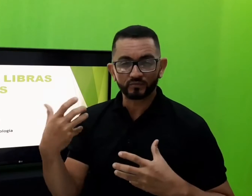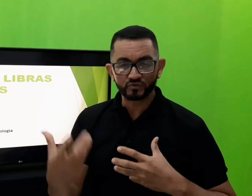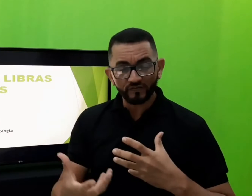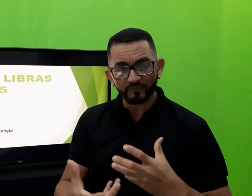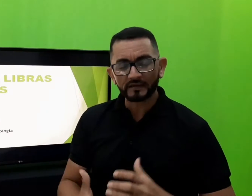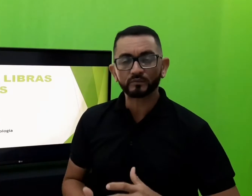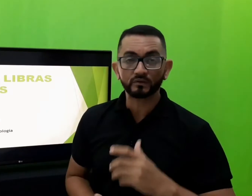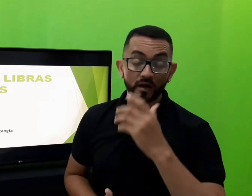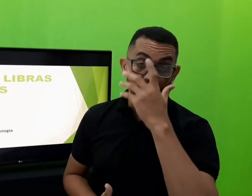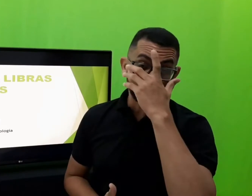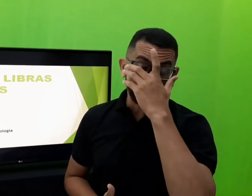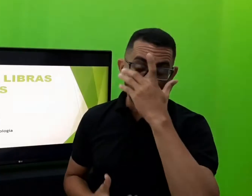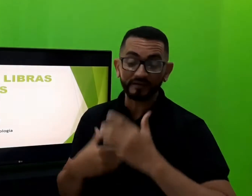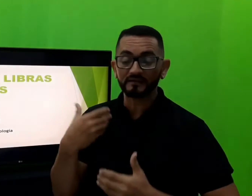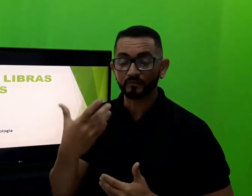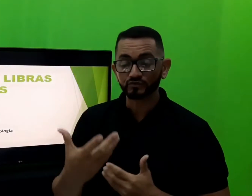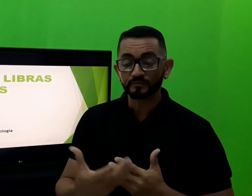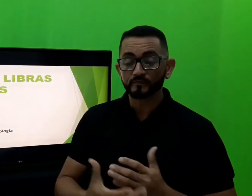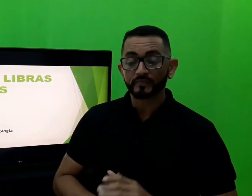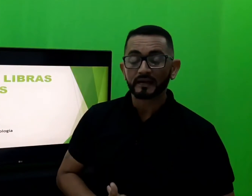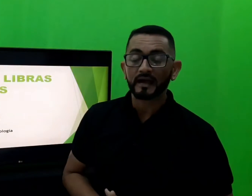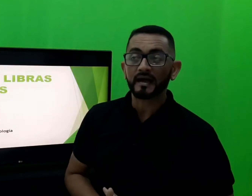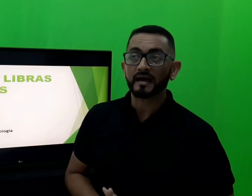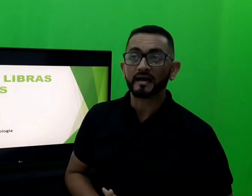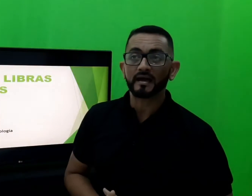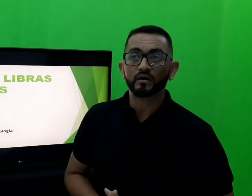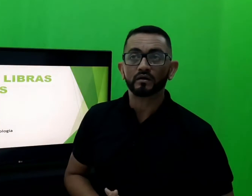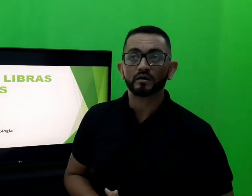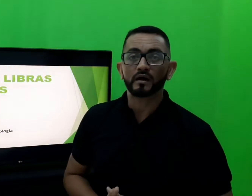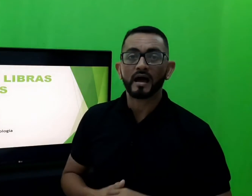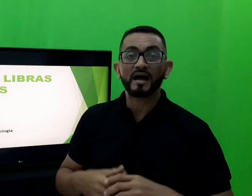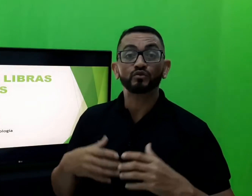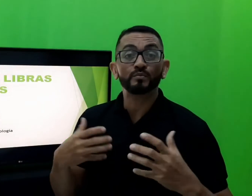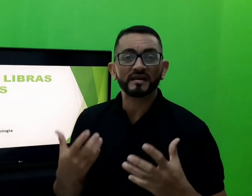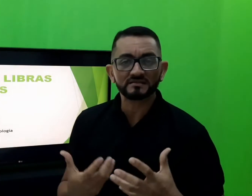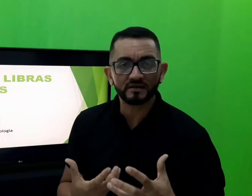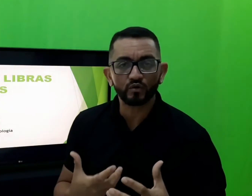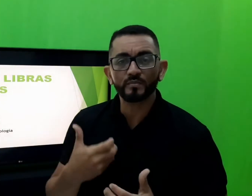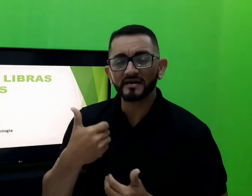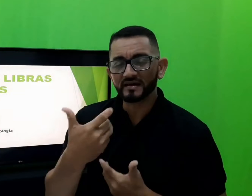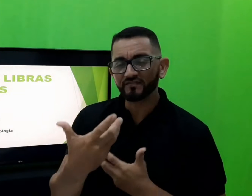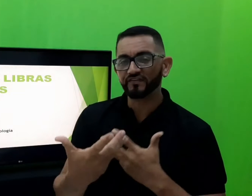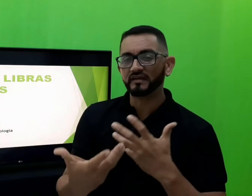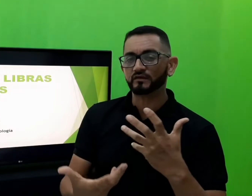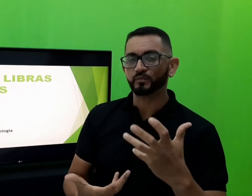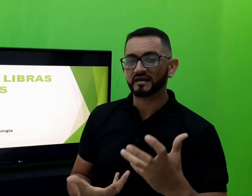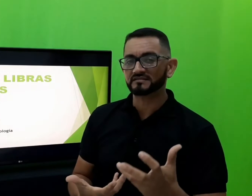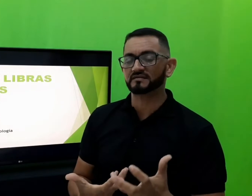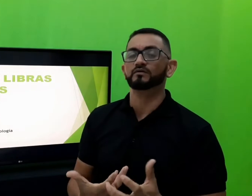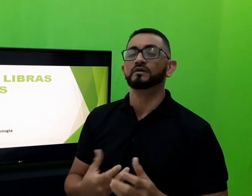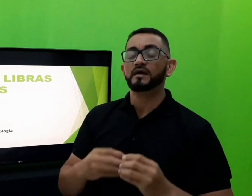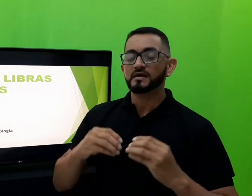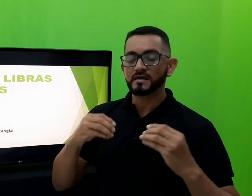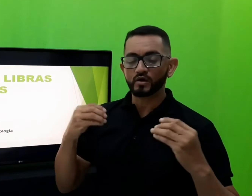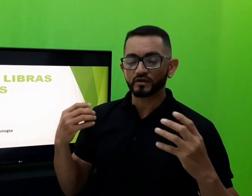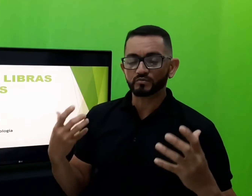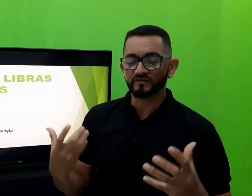aprendemos o alfabeto manual e também aprendemos a numeração, como é que era feita a numeração, e agora de uma